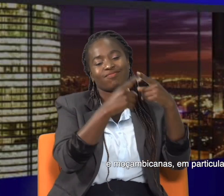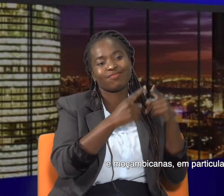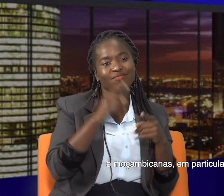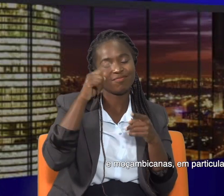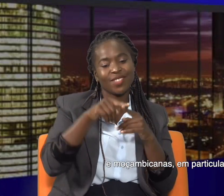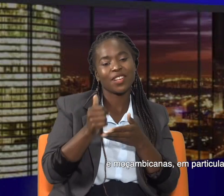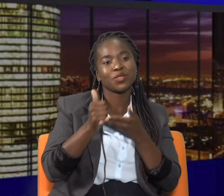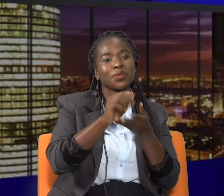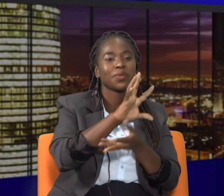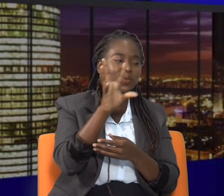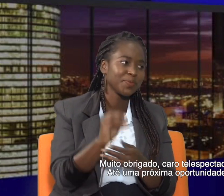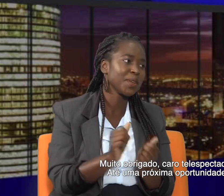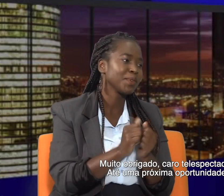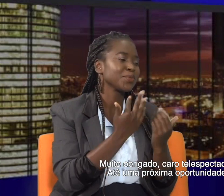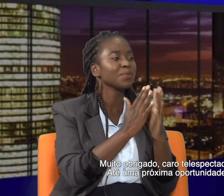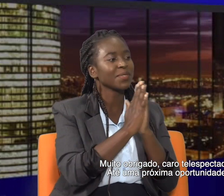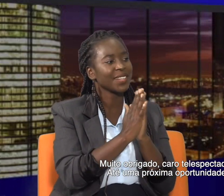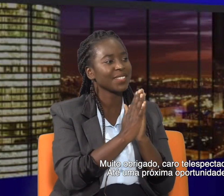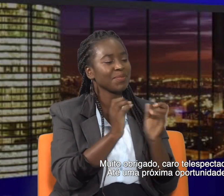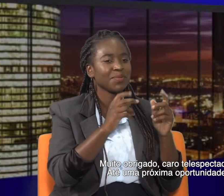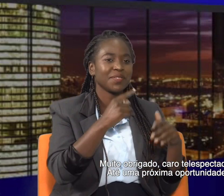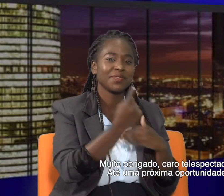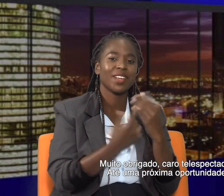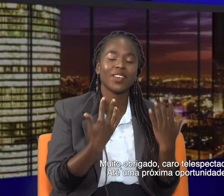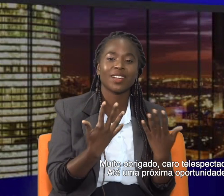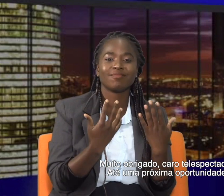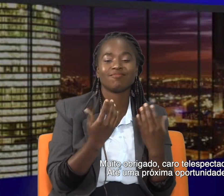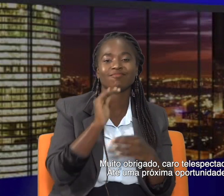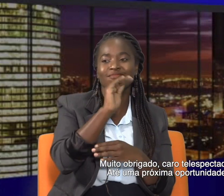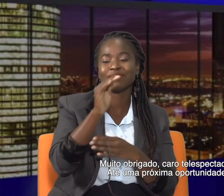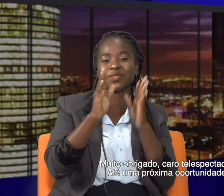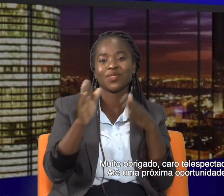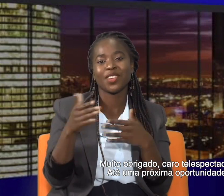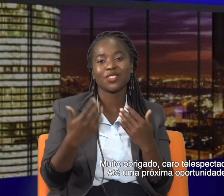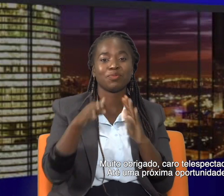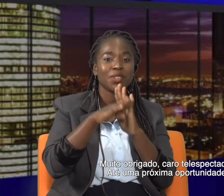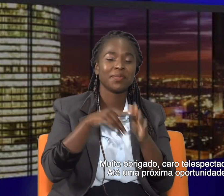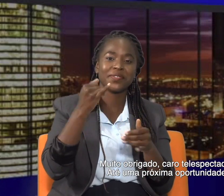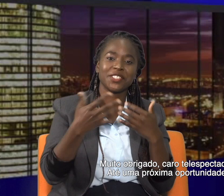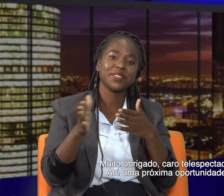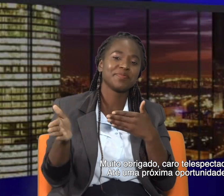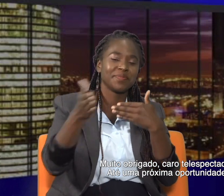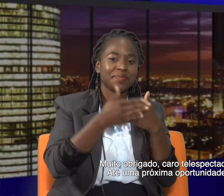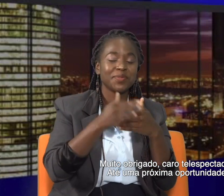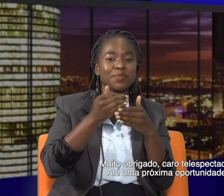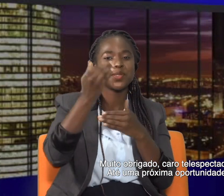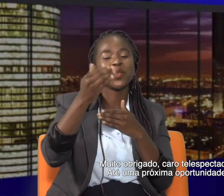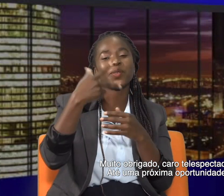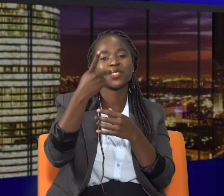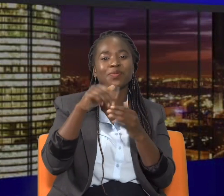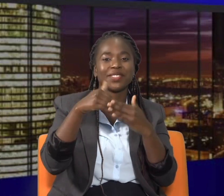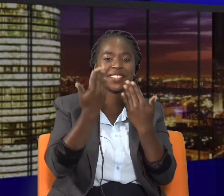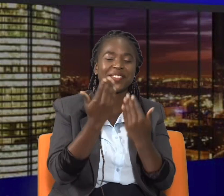moçambicanas em particular. Ao caro telespectador, agradecer pelo tempo. Até a